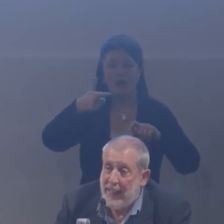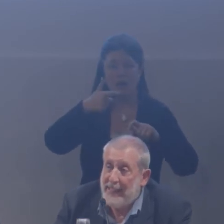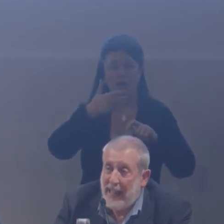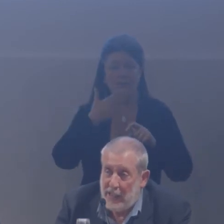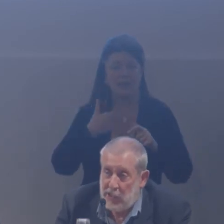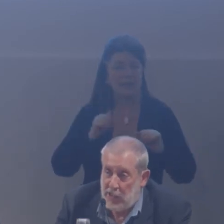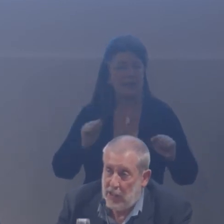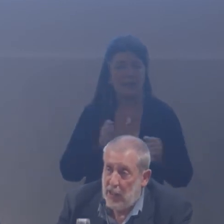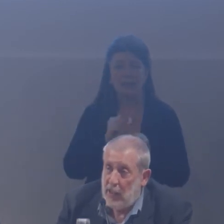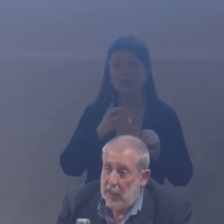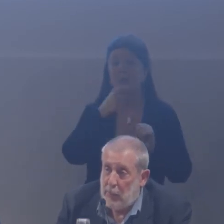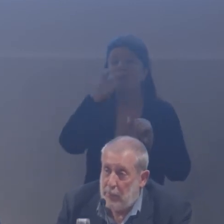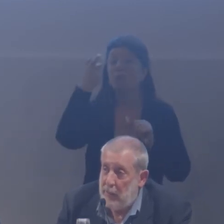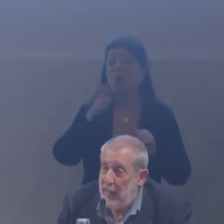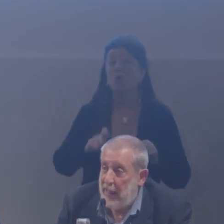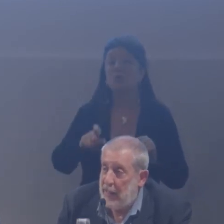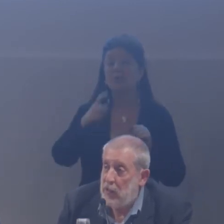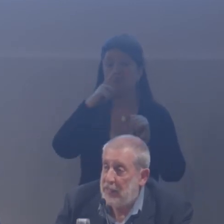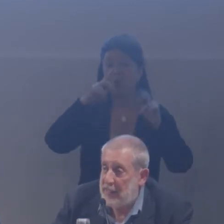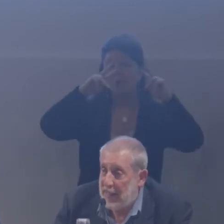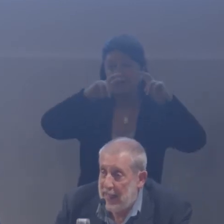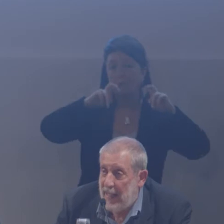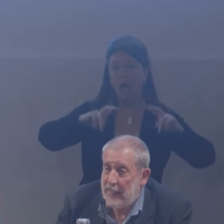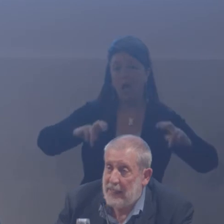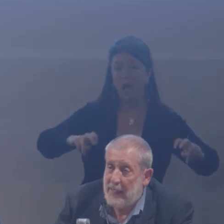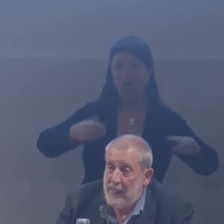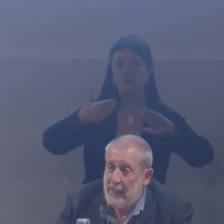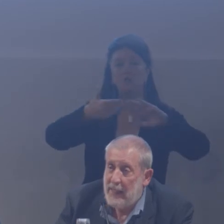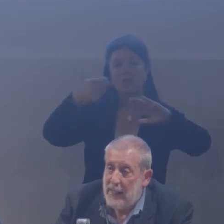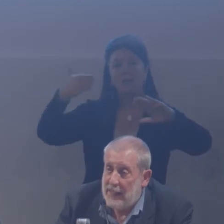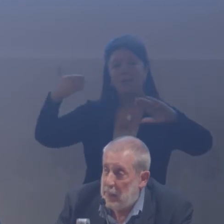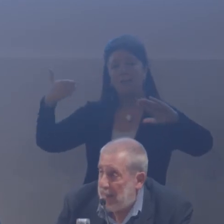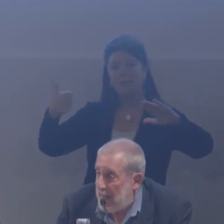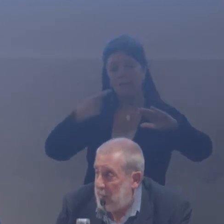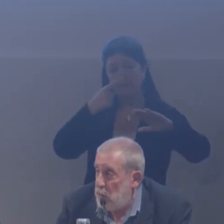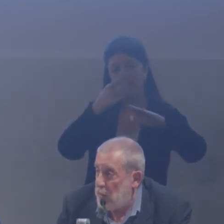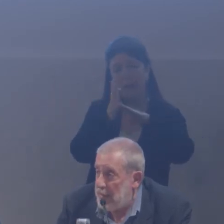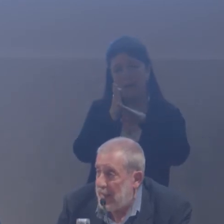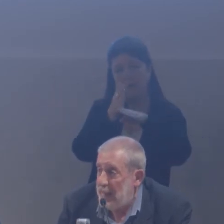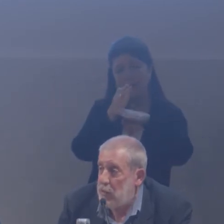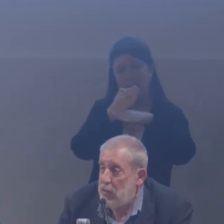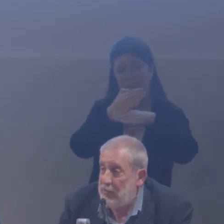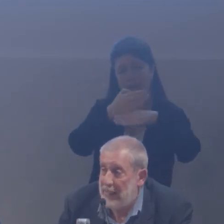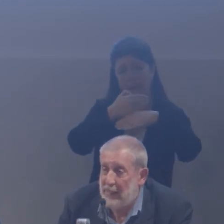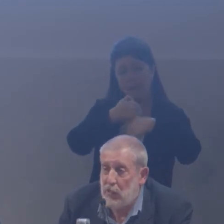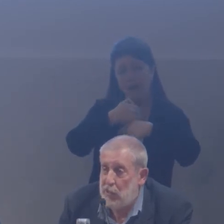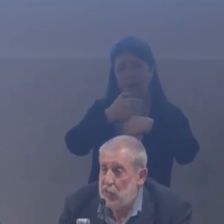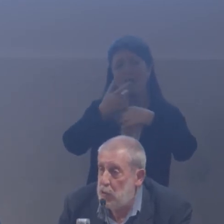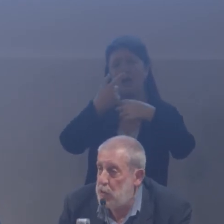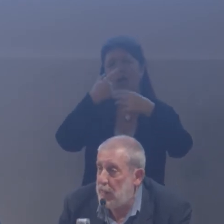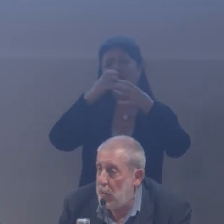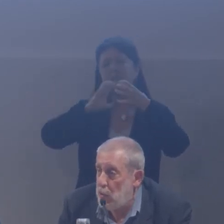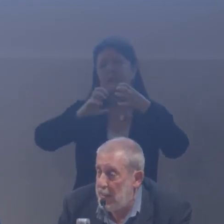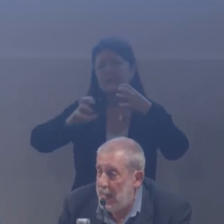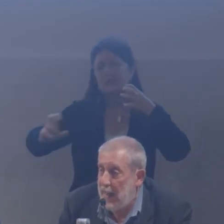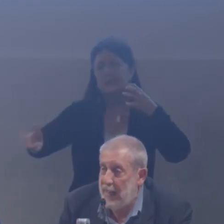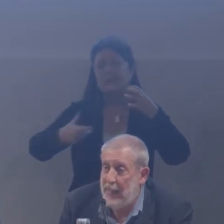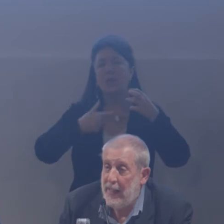perché le indagini, che prima erano frastagliate, separate uno dall'altro, i fatti non si